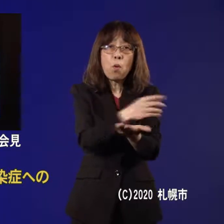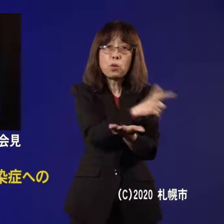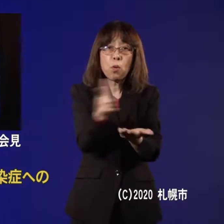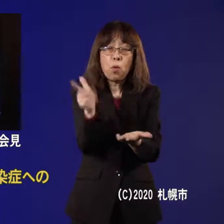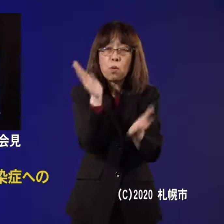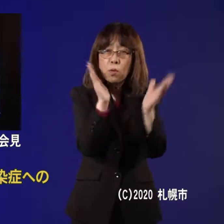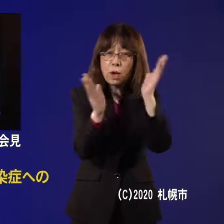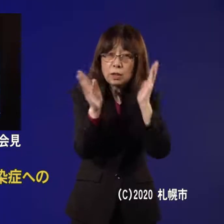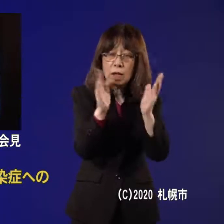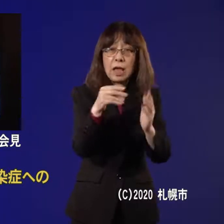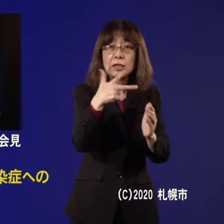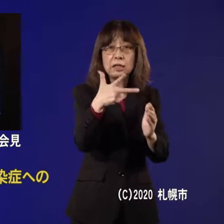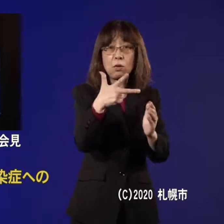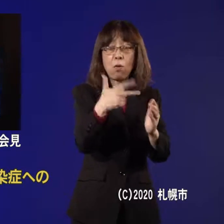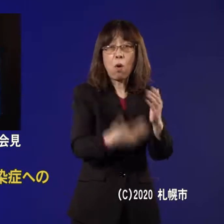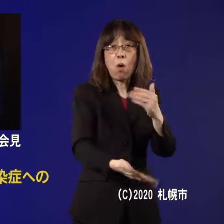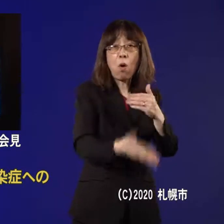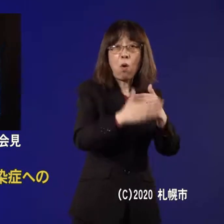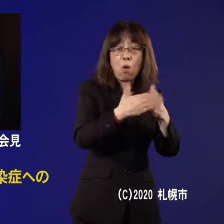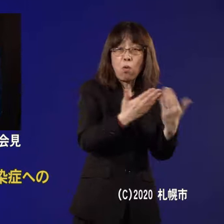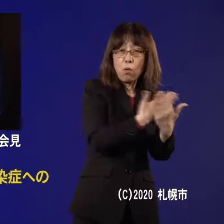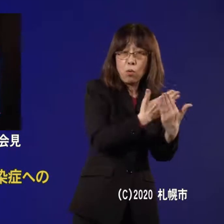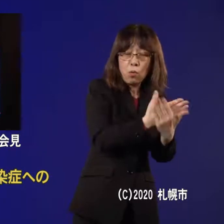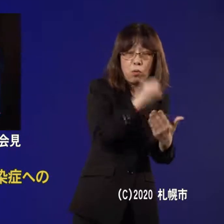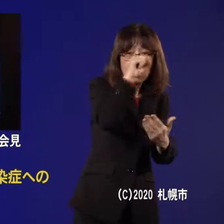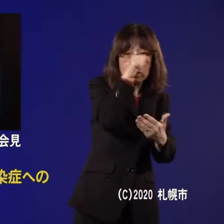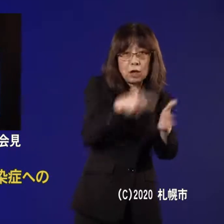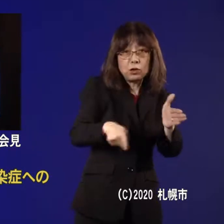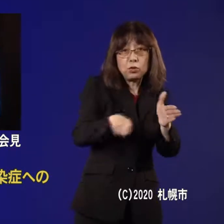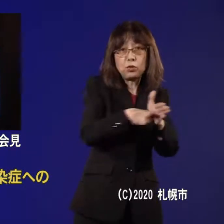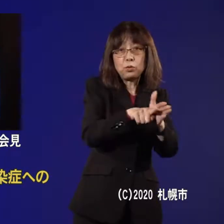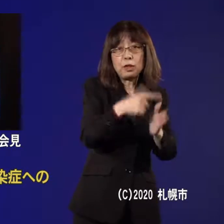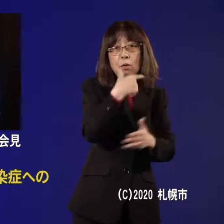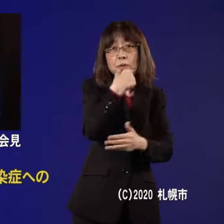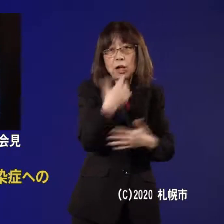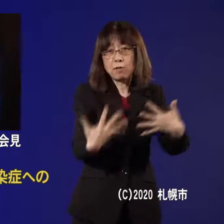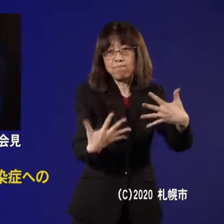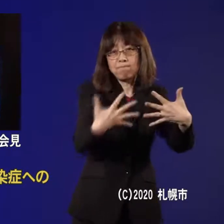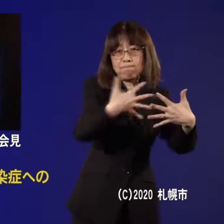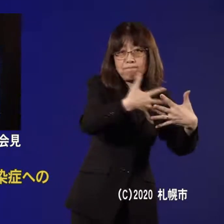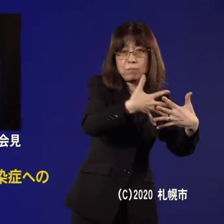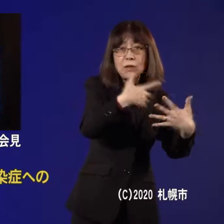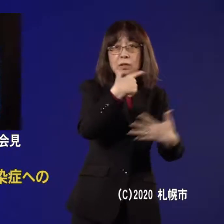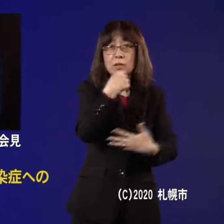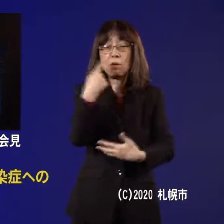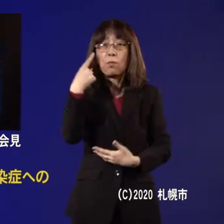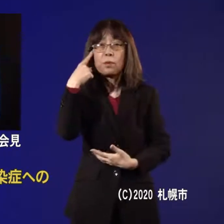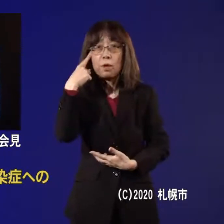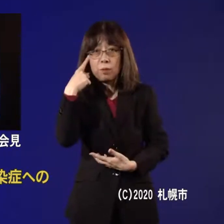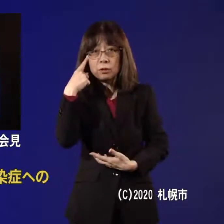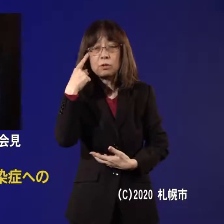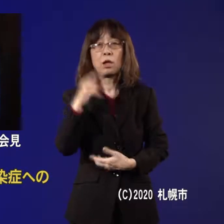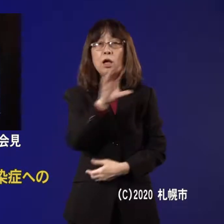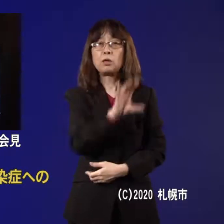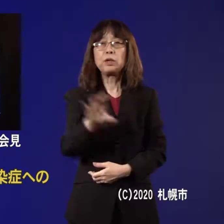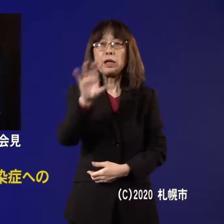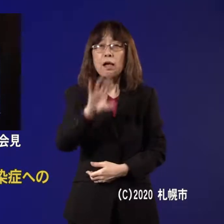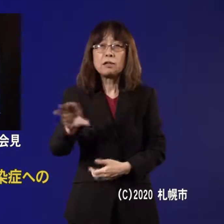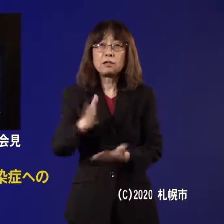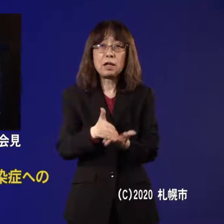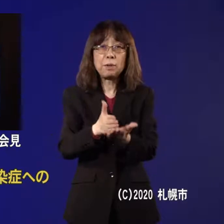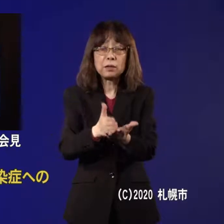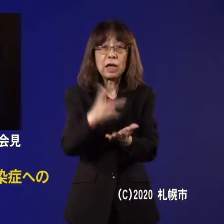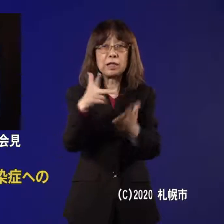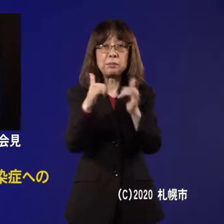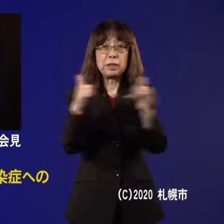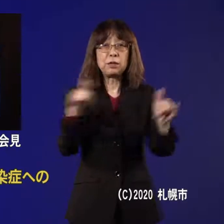市の補正予算の中に組み込んでいきたいというふうに考えているところであります。繰り返しになりますが、市民